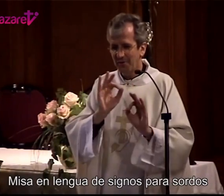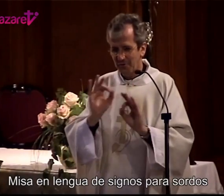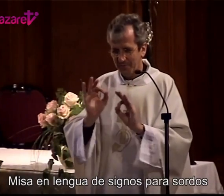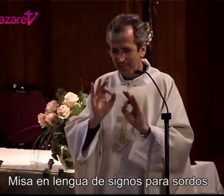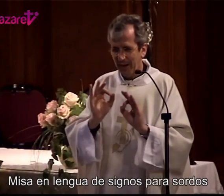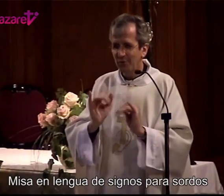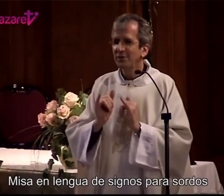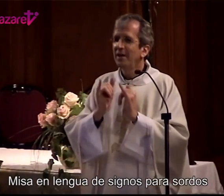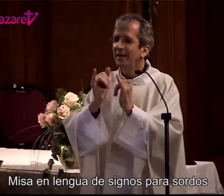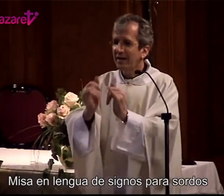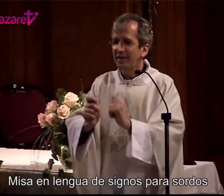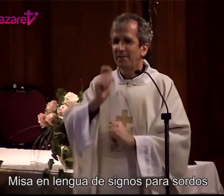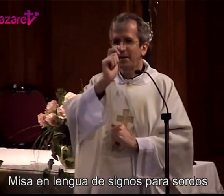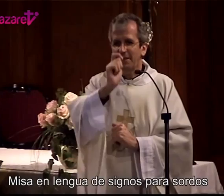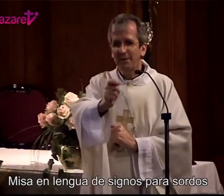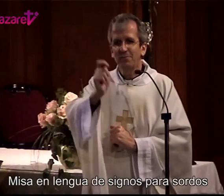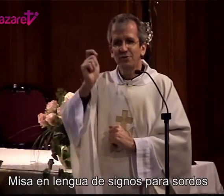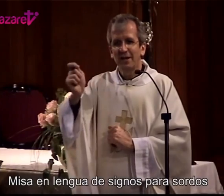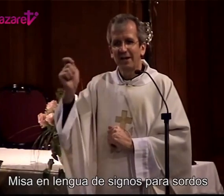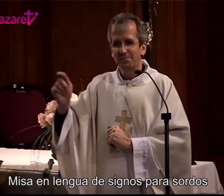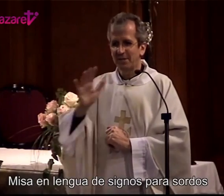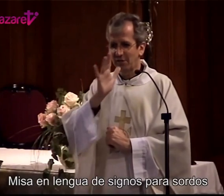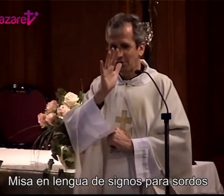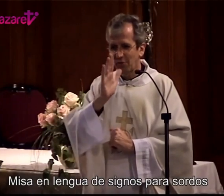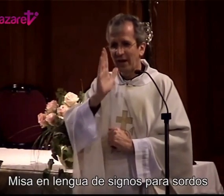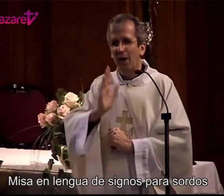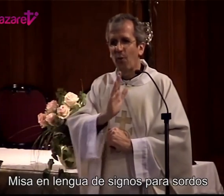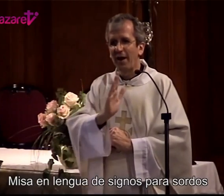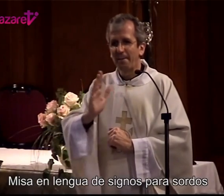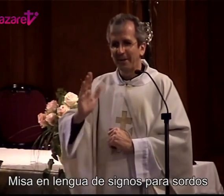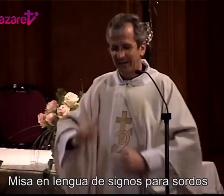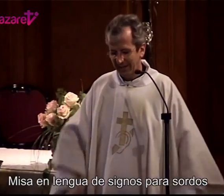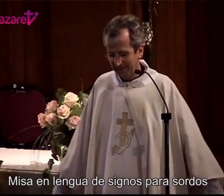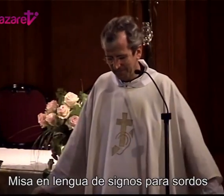nos preparamos y recibiremos la aspersión con el agua bendita.